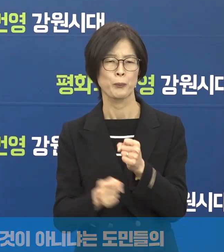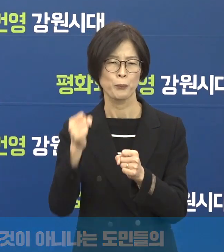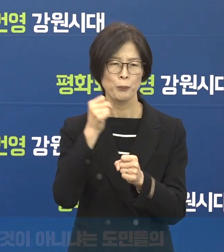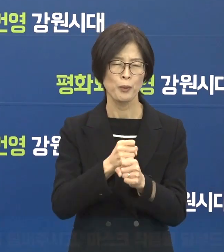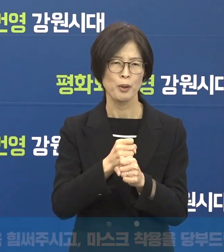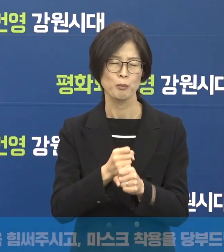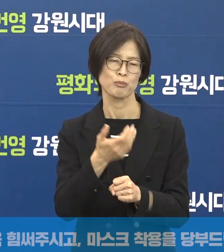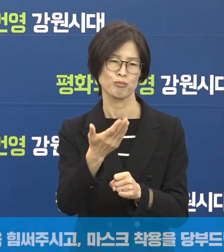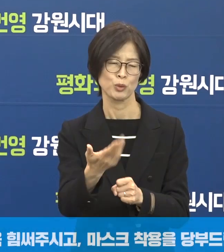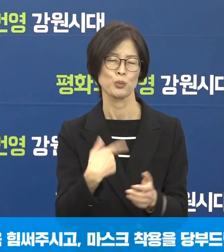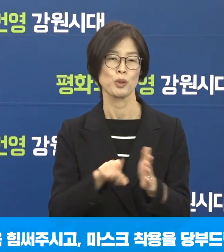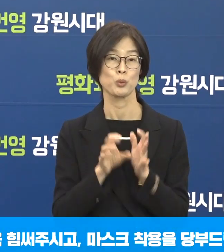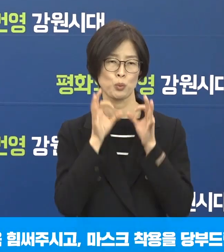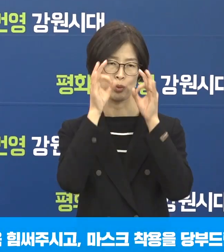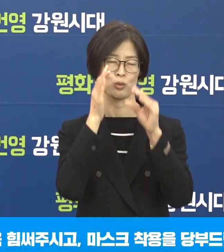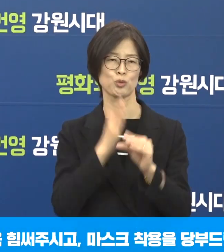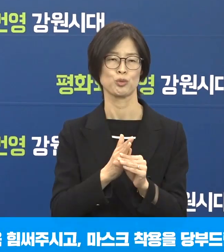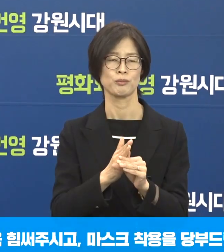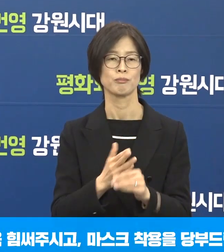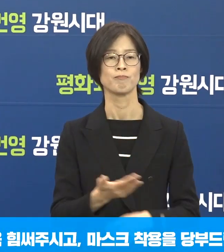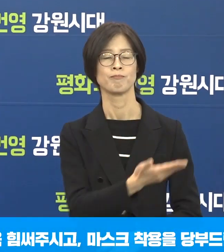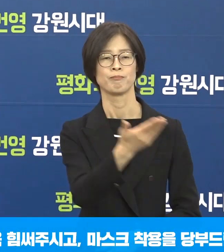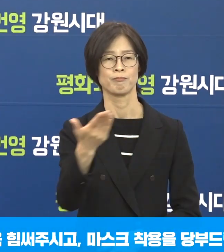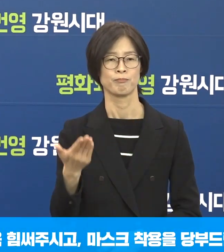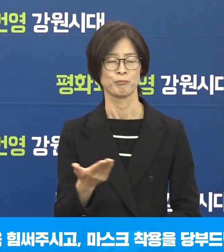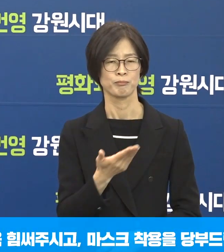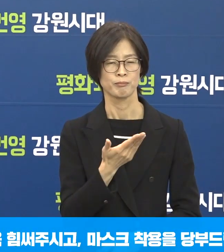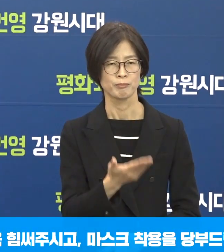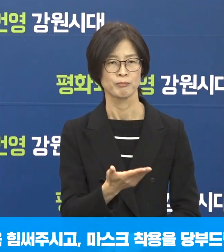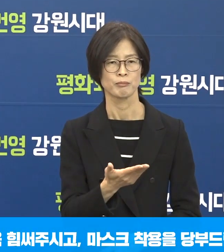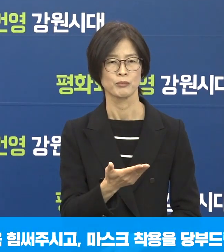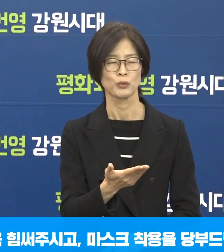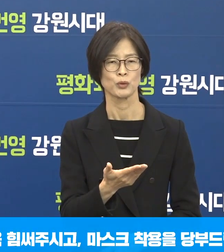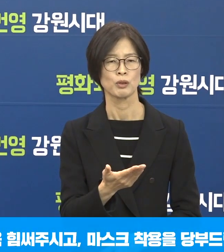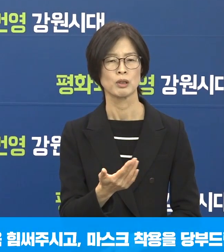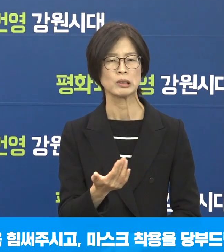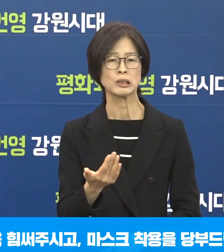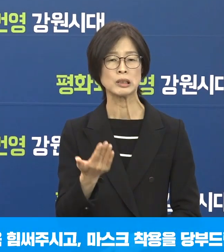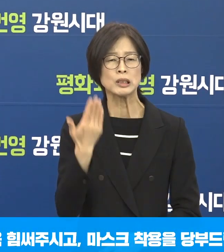있습니다. 도민들께서도 단계적